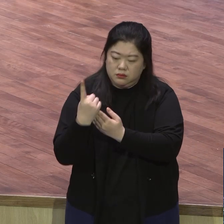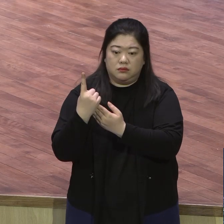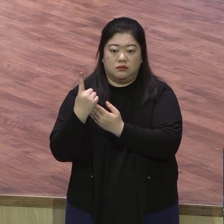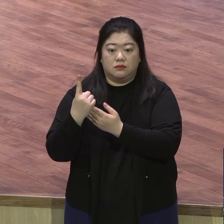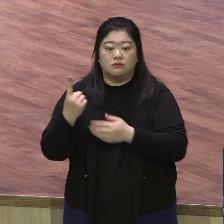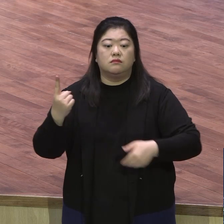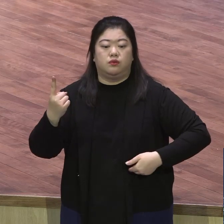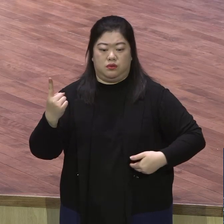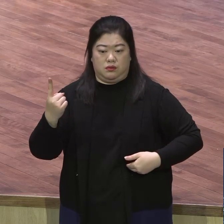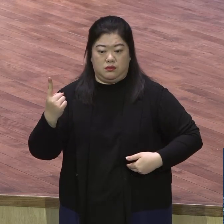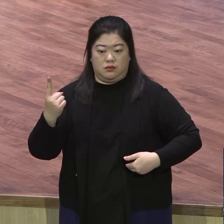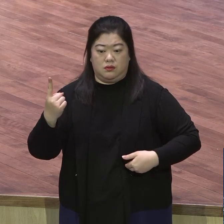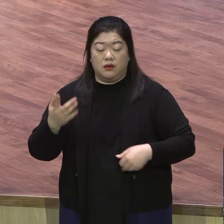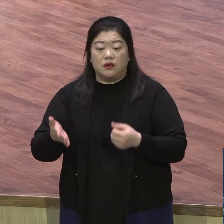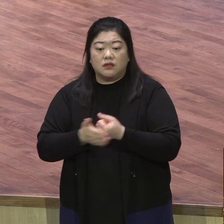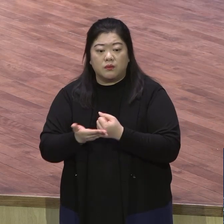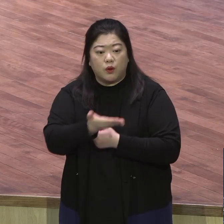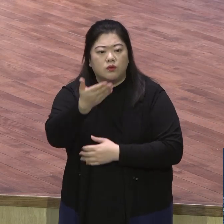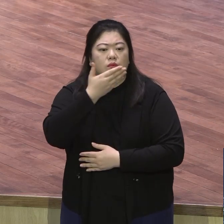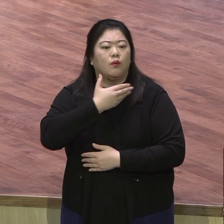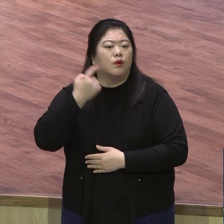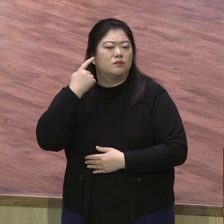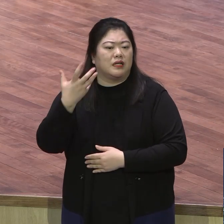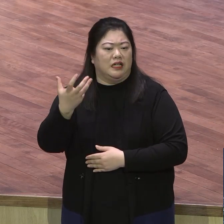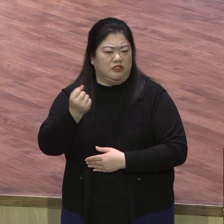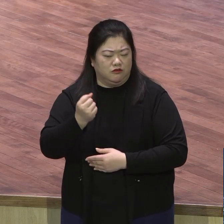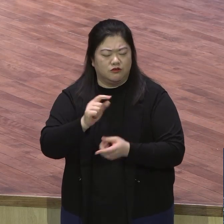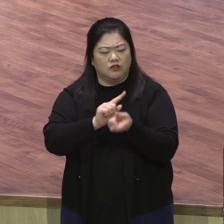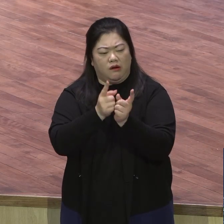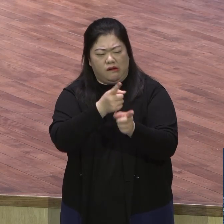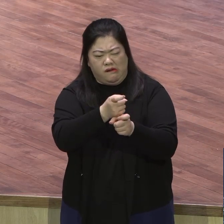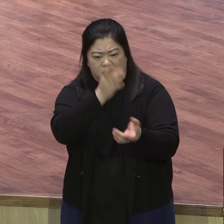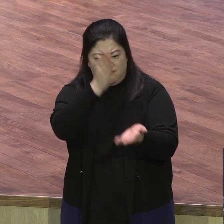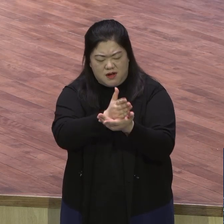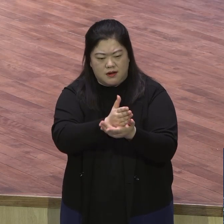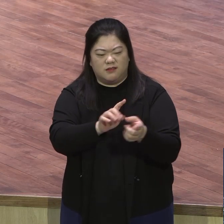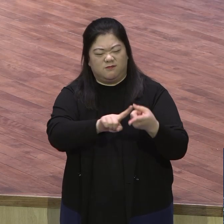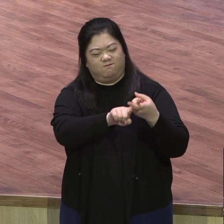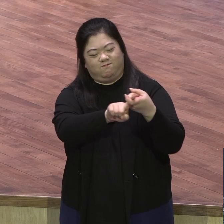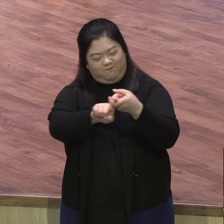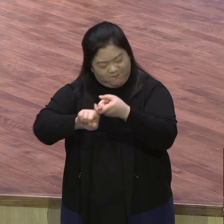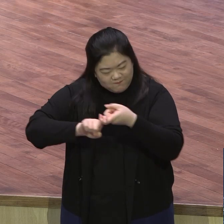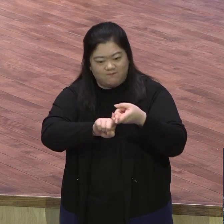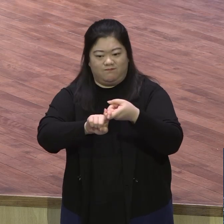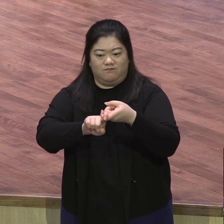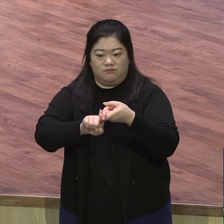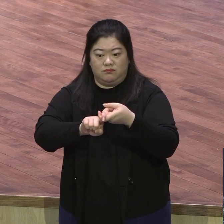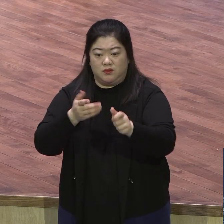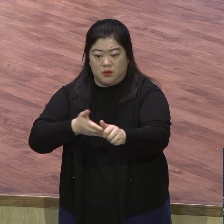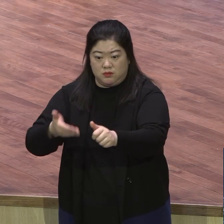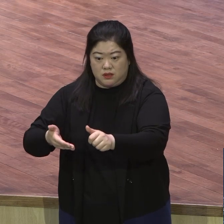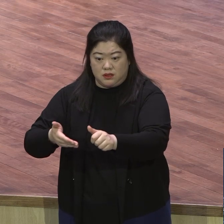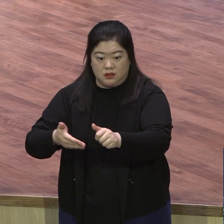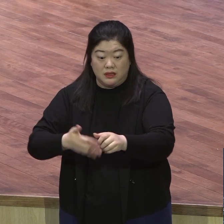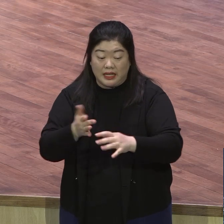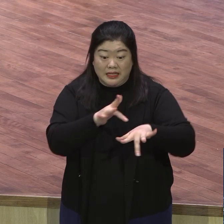복음으로 여러분이 완전히 원리스에 되는데 결사적으로 사단은 원리스 못하도록 반대합니다.